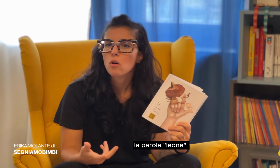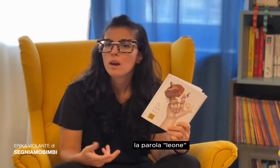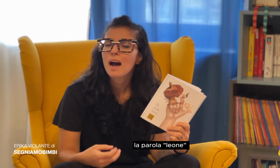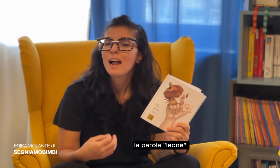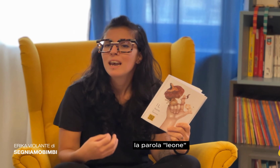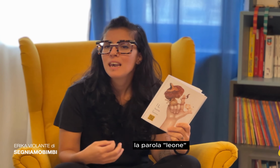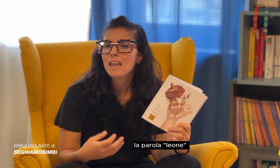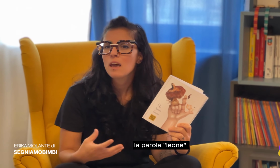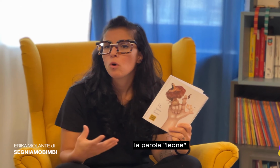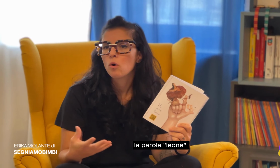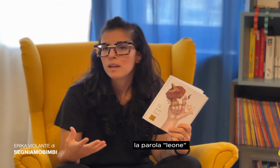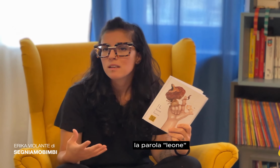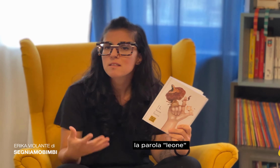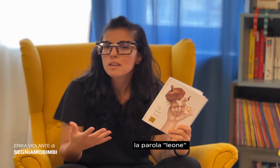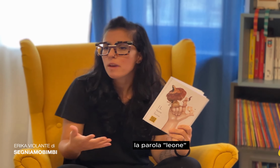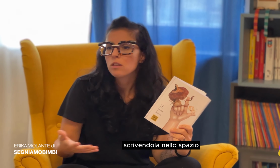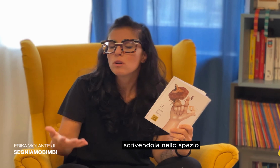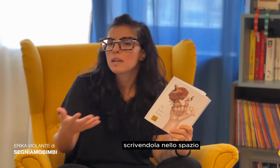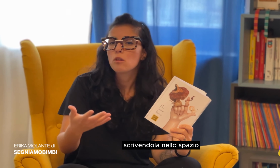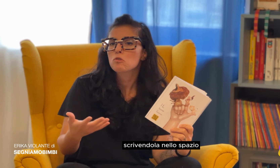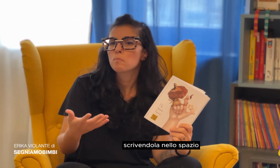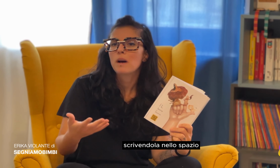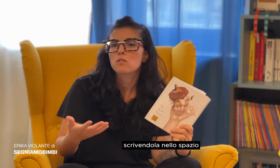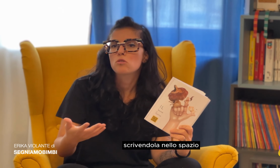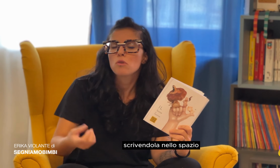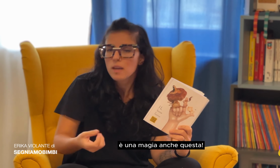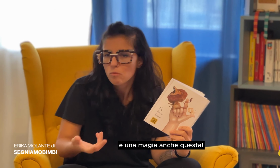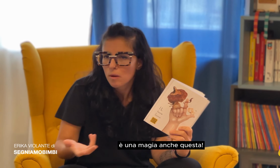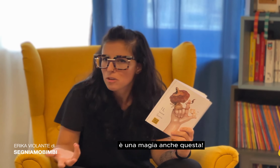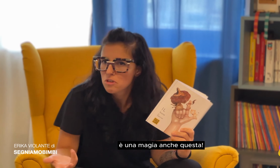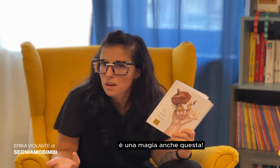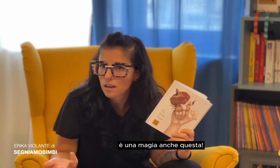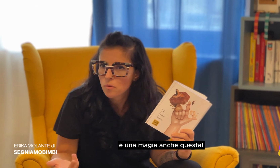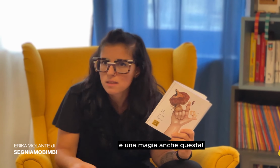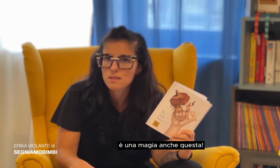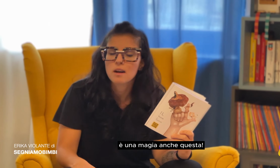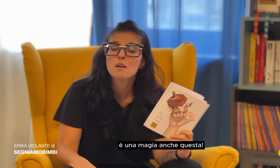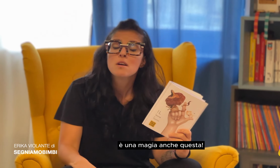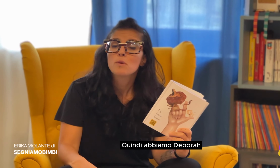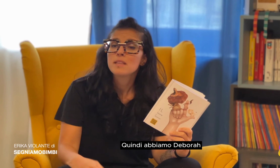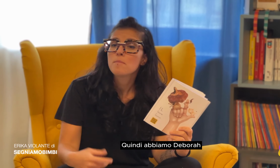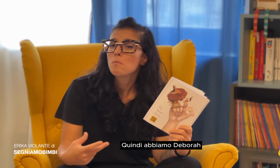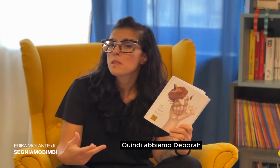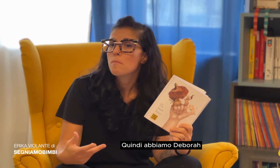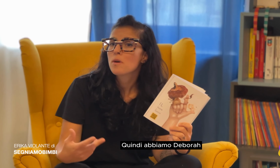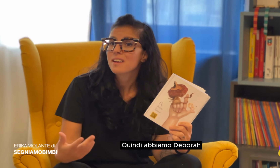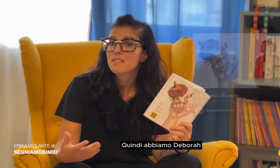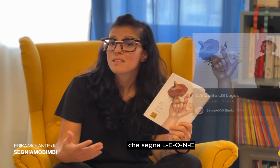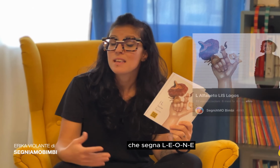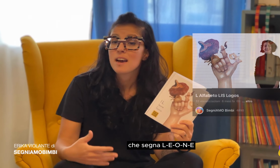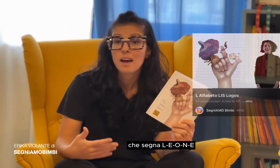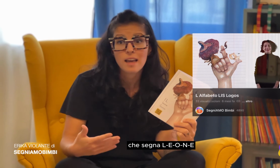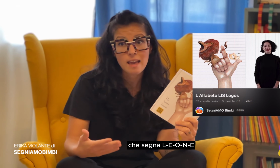parola leone, scrivendola nello spazio. È una magia anche questa. Quindi abbiamo Deborah che segna